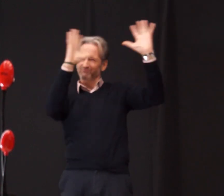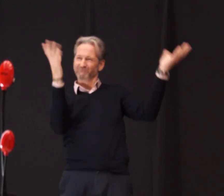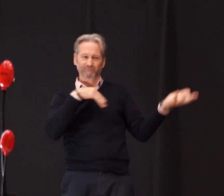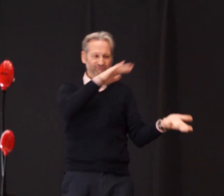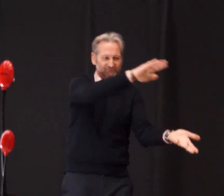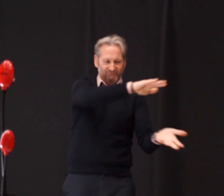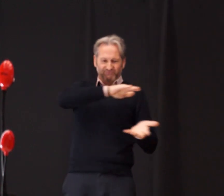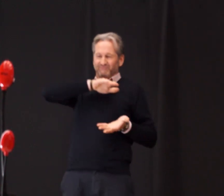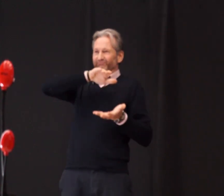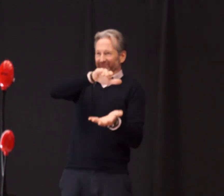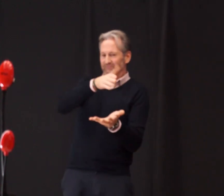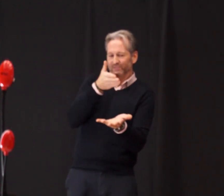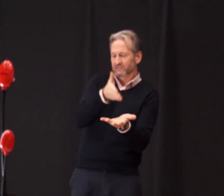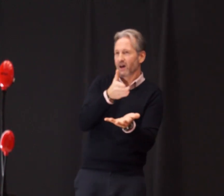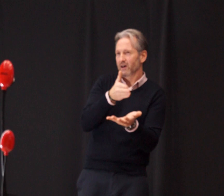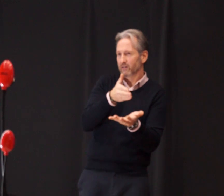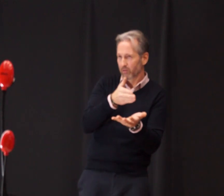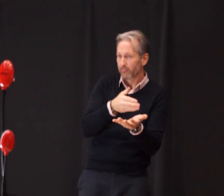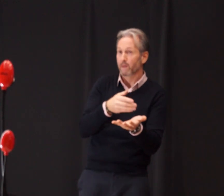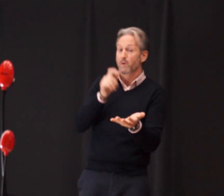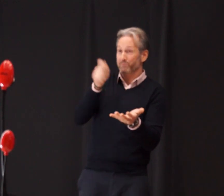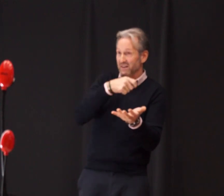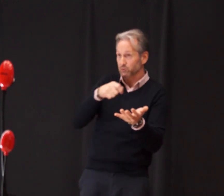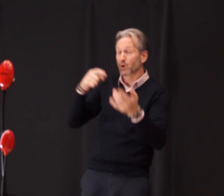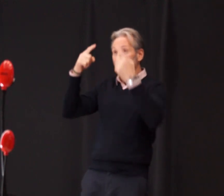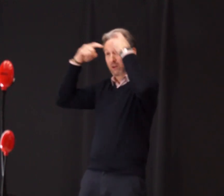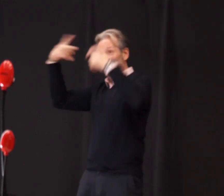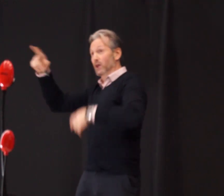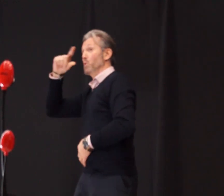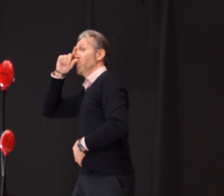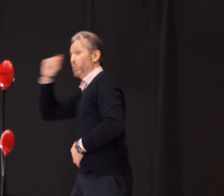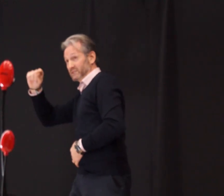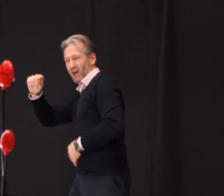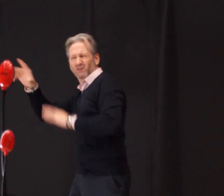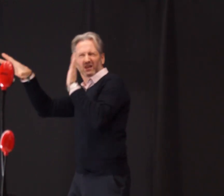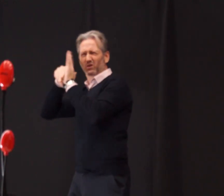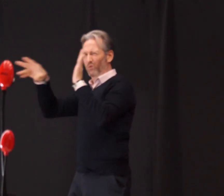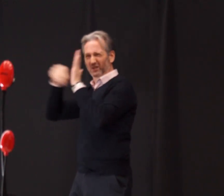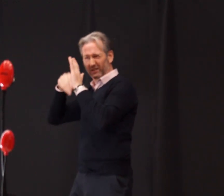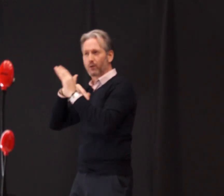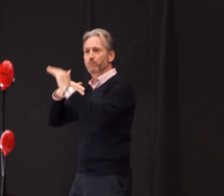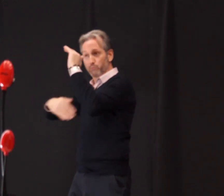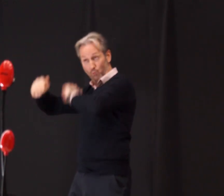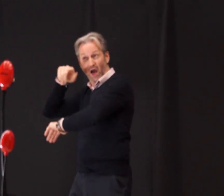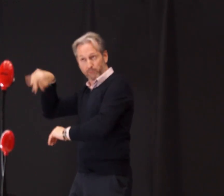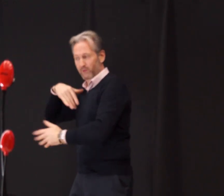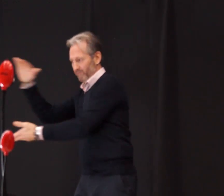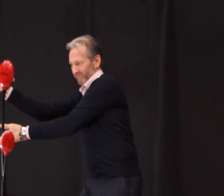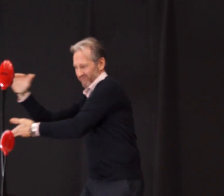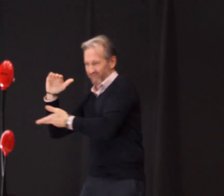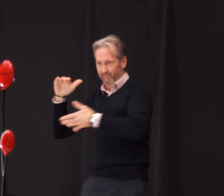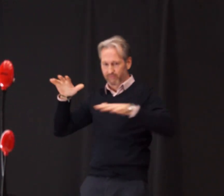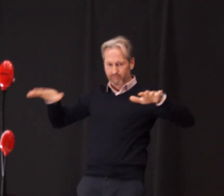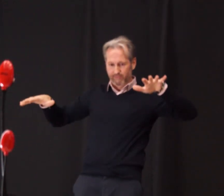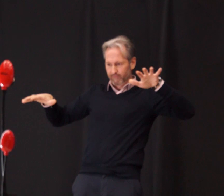L'approche de d'Agnès Millet sur ces questions-là m'a été très utile. Je prends aussi beaucoup de choses du travail de Christian Cuxac